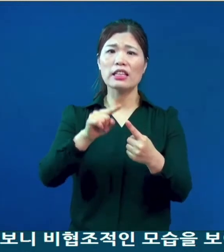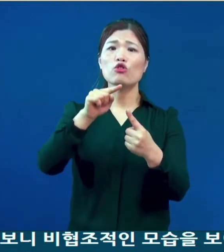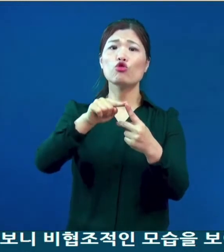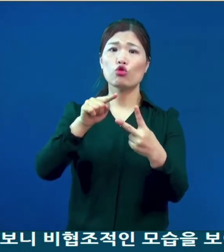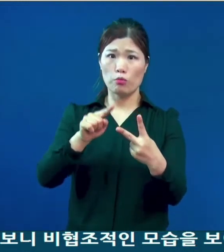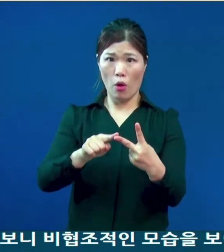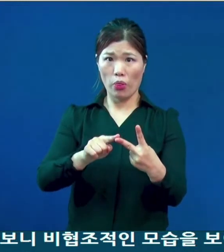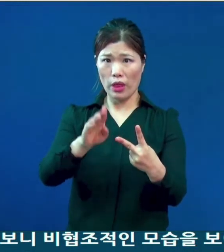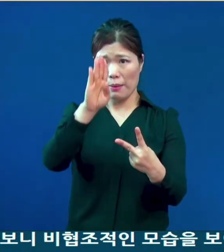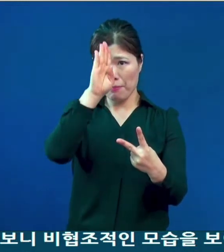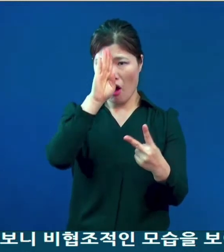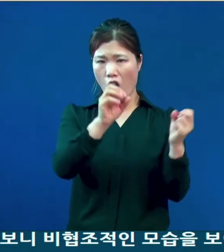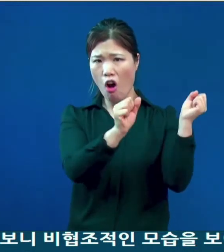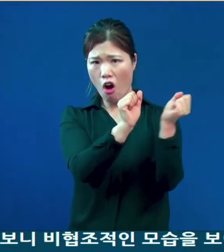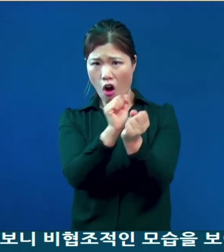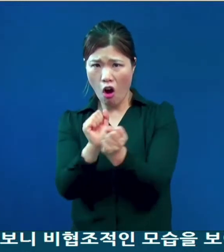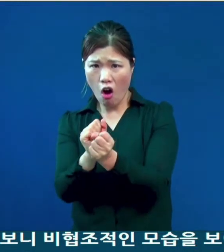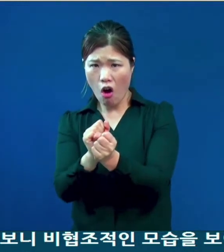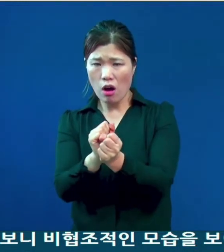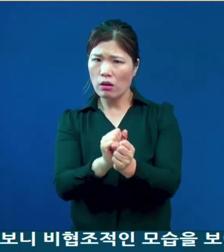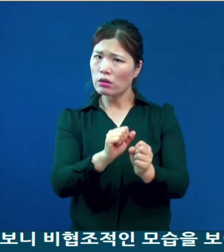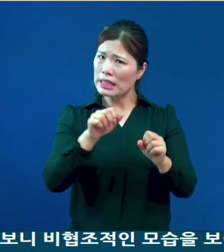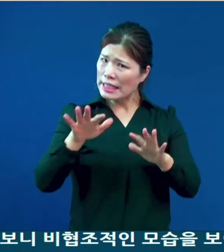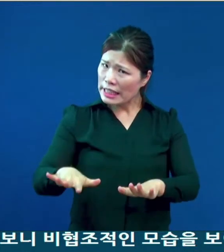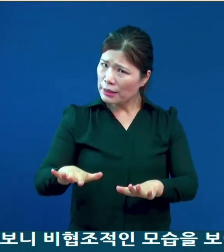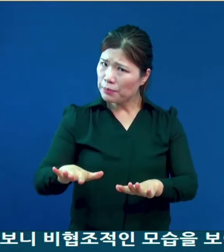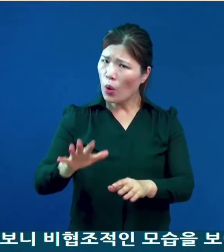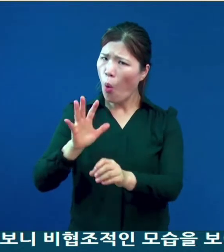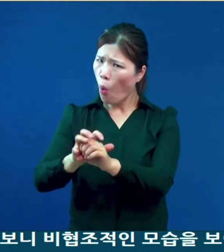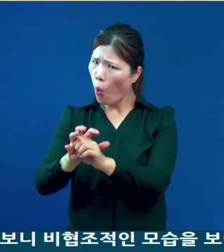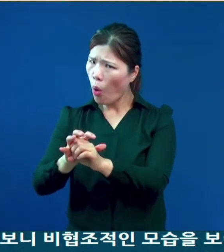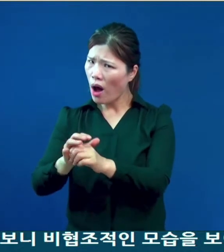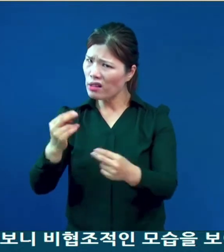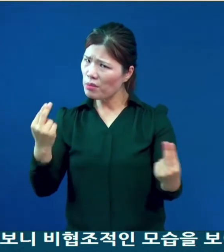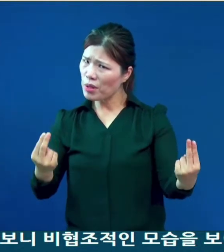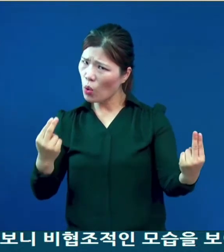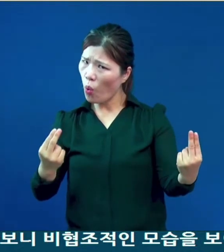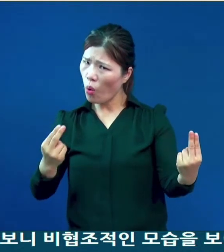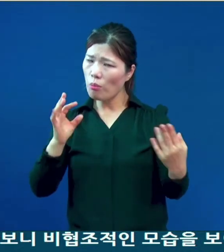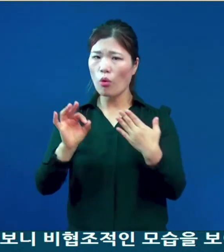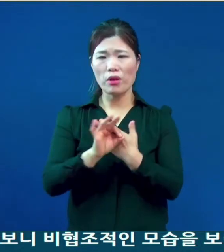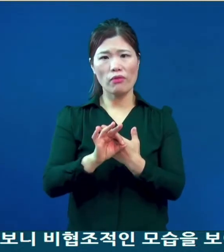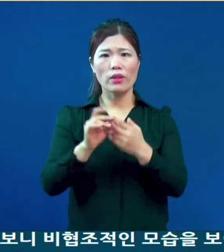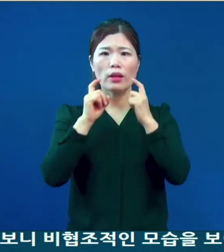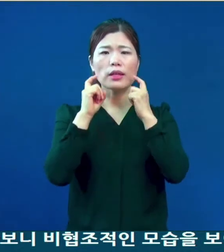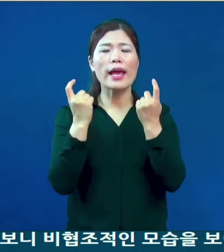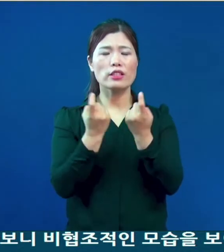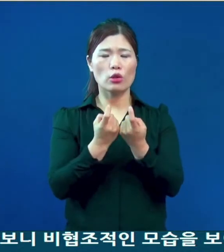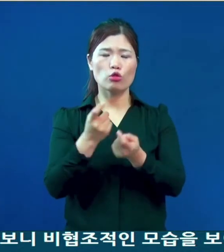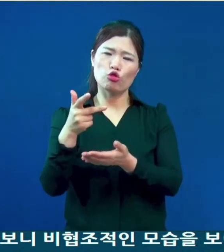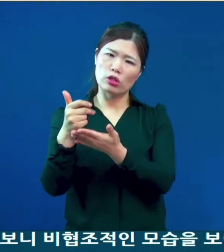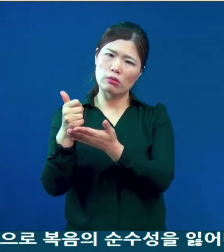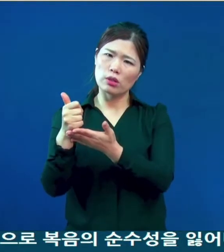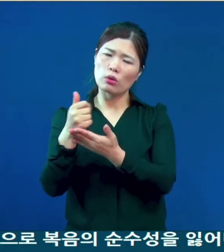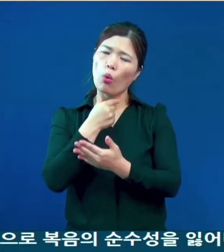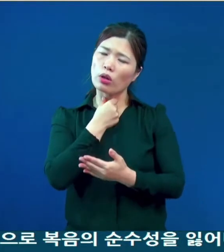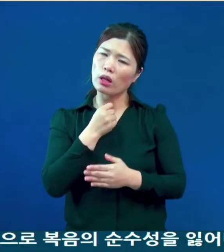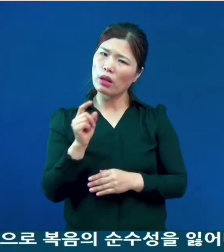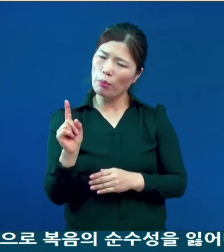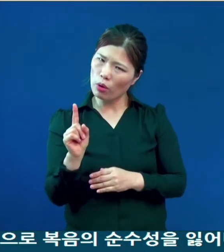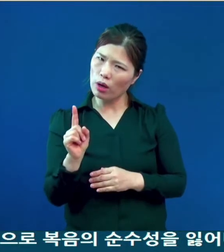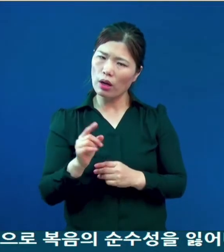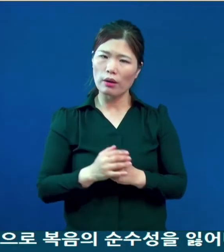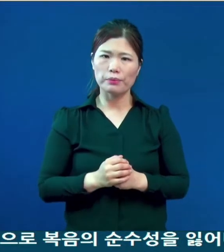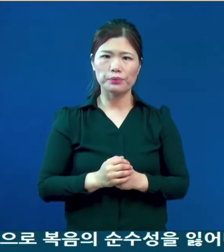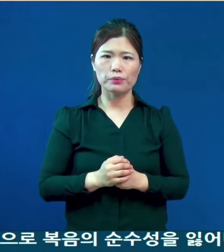전염병과 지금의 상황들을 서로 비교하며 바라보면서 개인적으로 주님께서 원하시는 것이 뭘까?